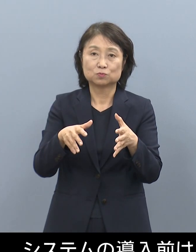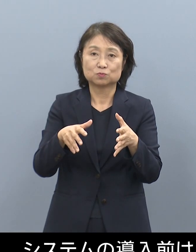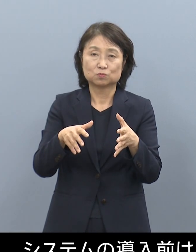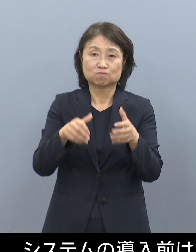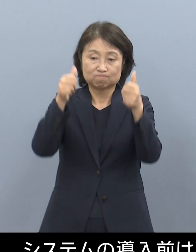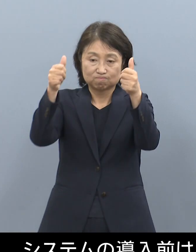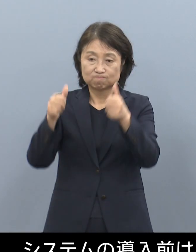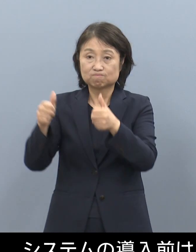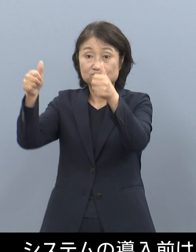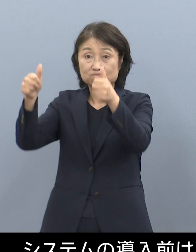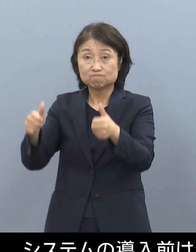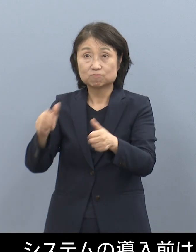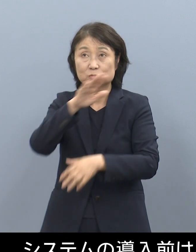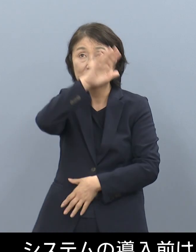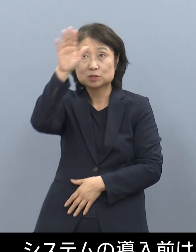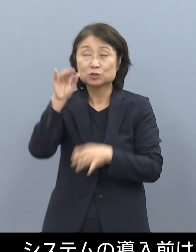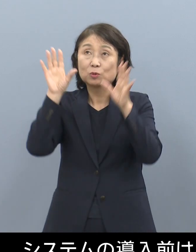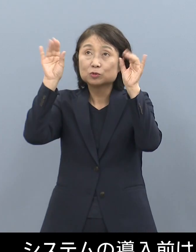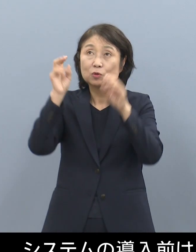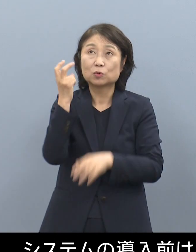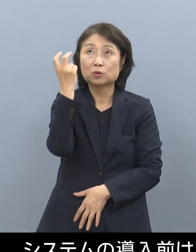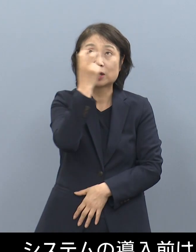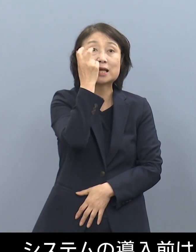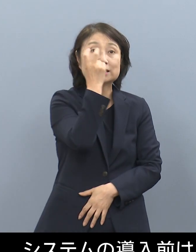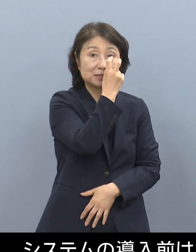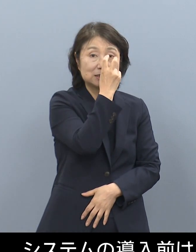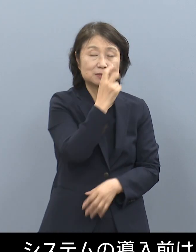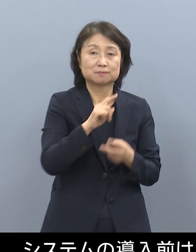サイトでの気象情報等の監視、